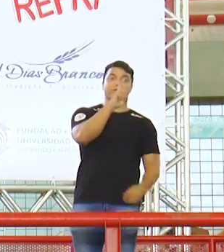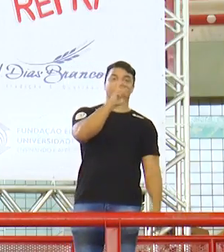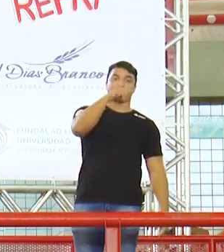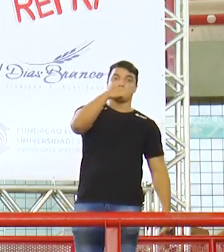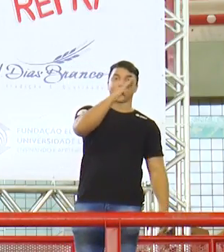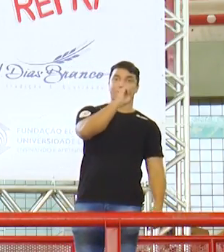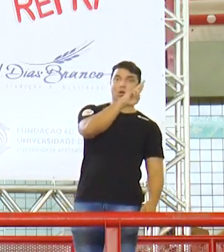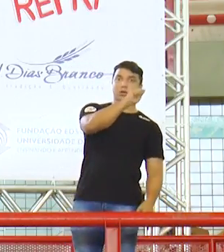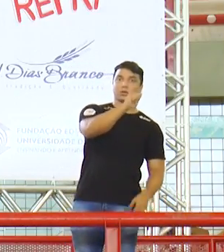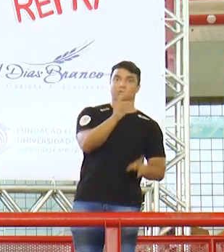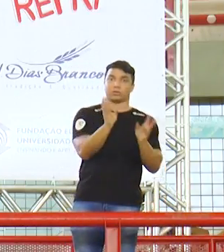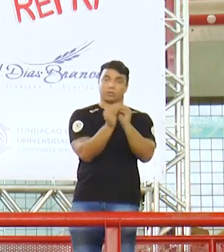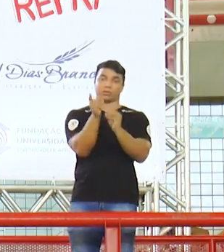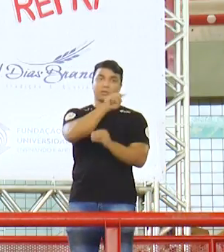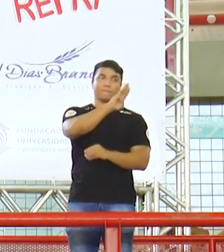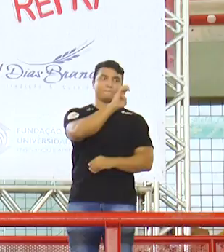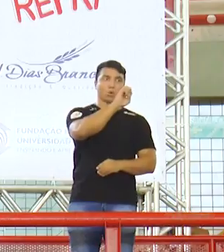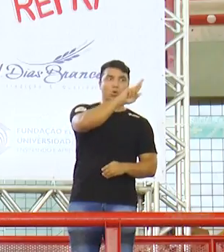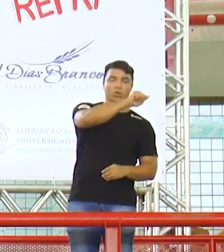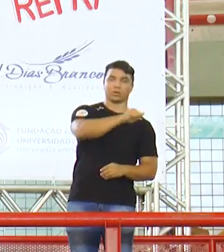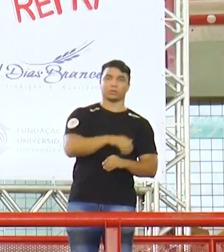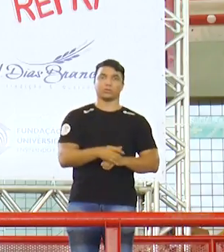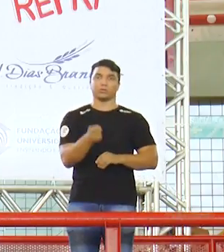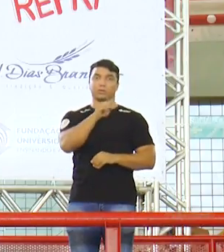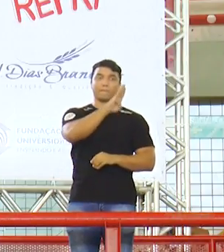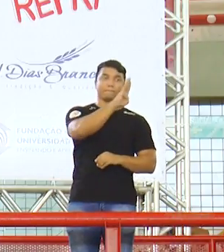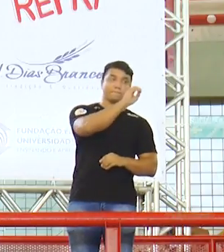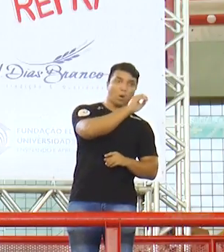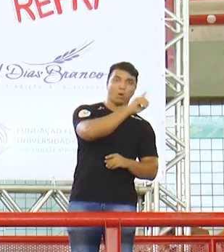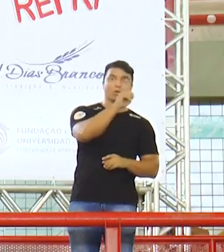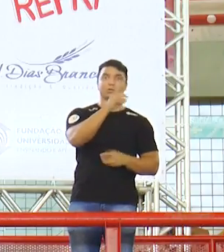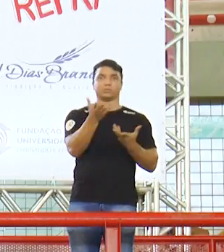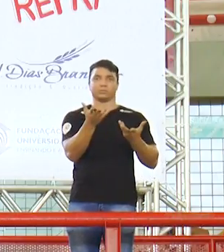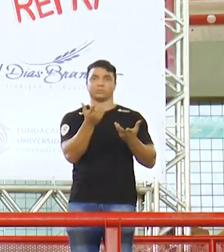vambora. Bora. Bó.